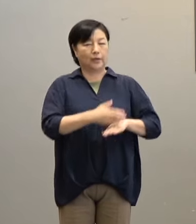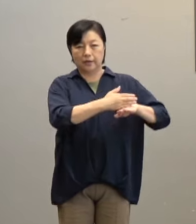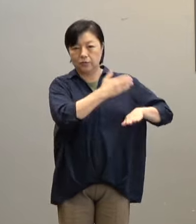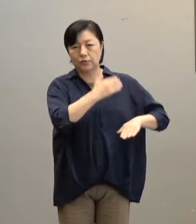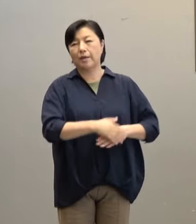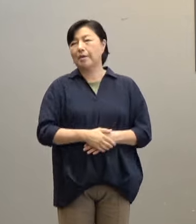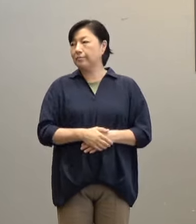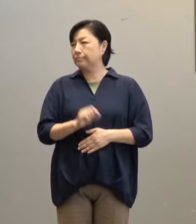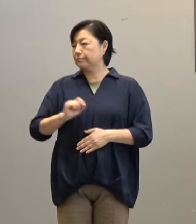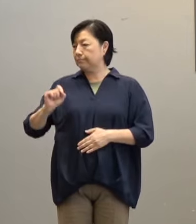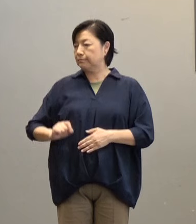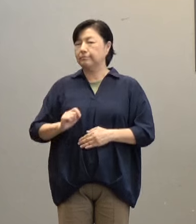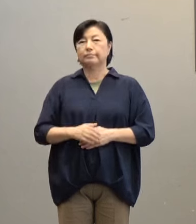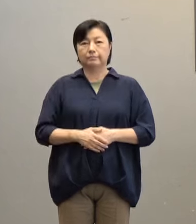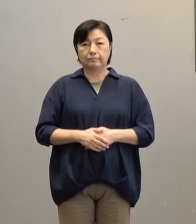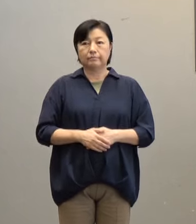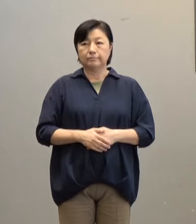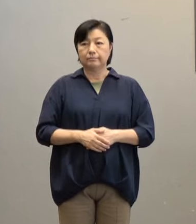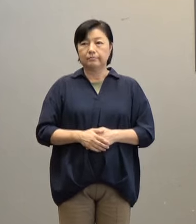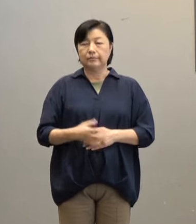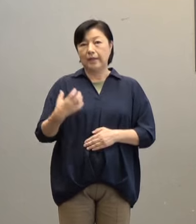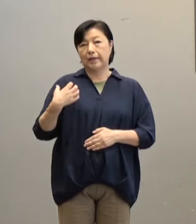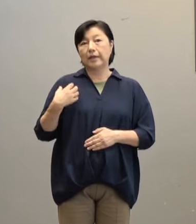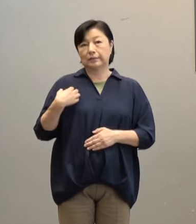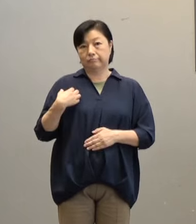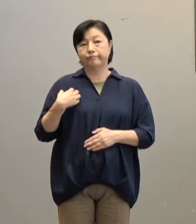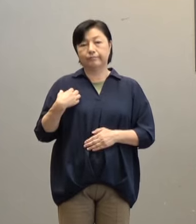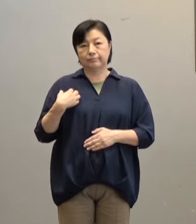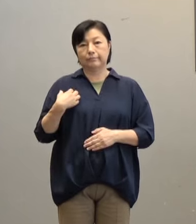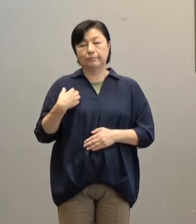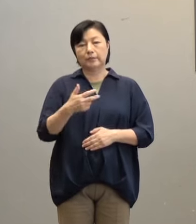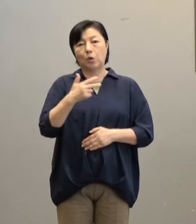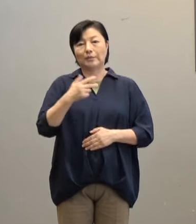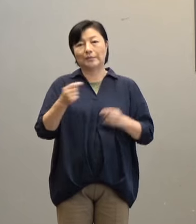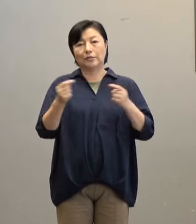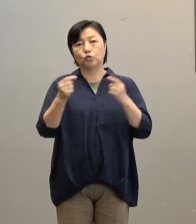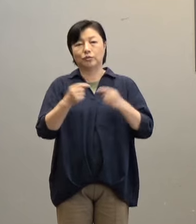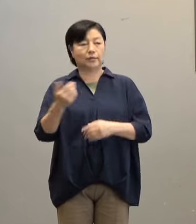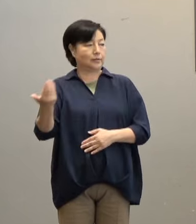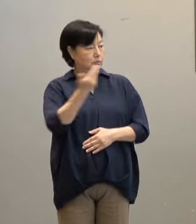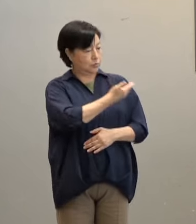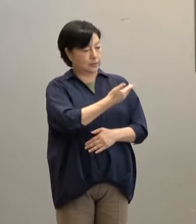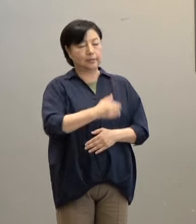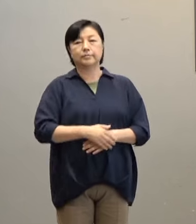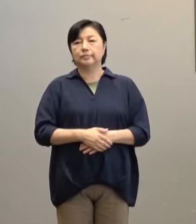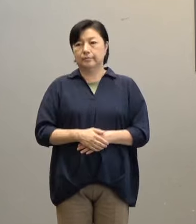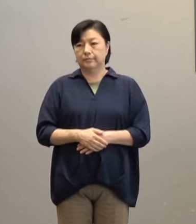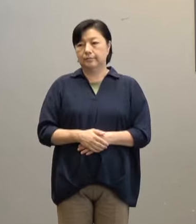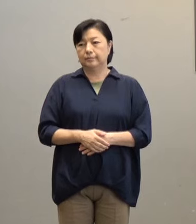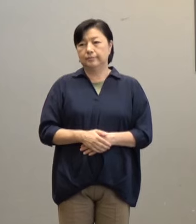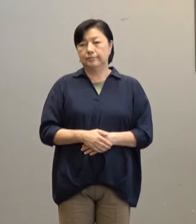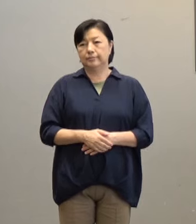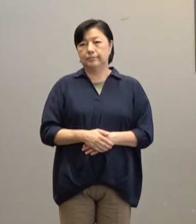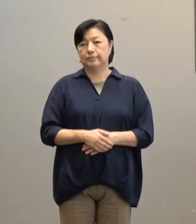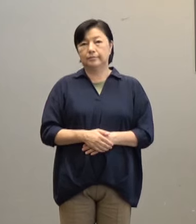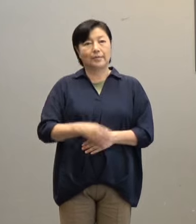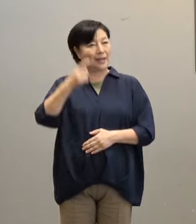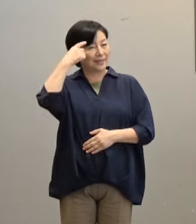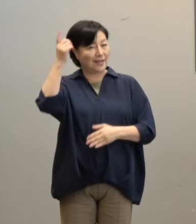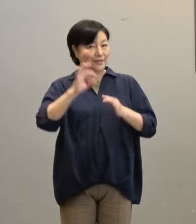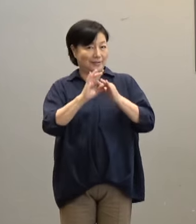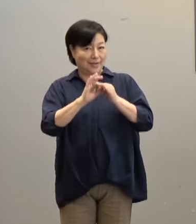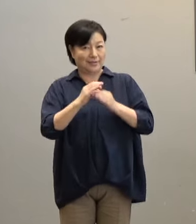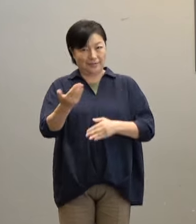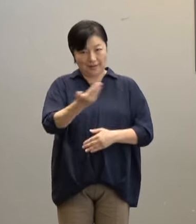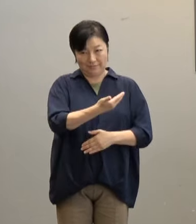がとうございます。同じ区間でした、時事通信さんお願いします。 時事通信の峰です。よろしくお願いいたします。梨のことについ